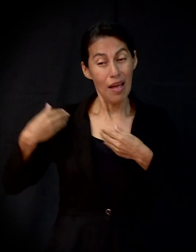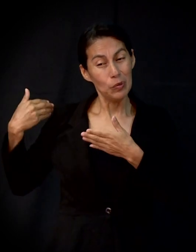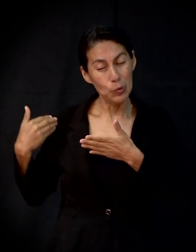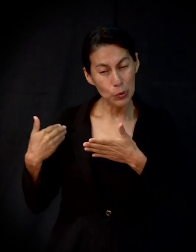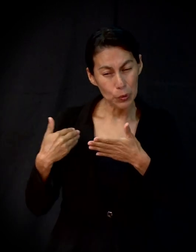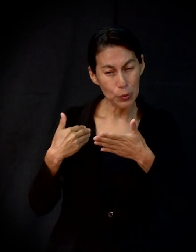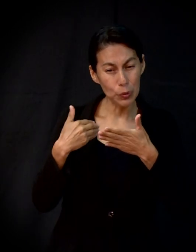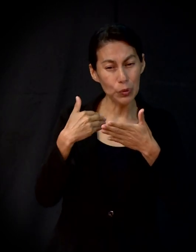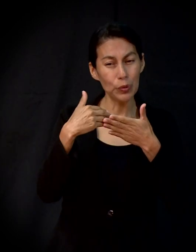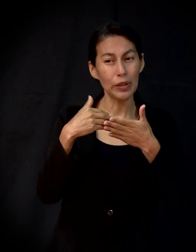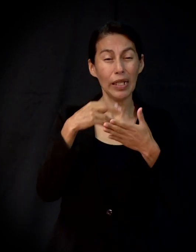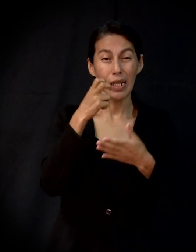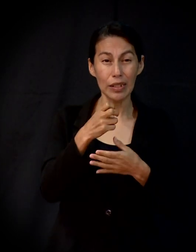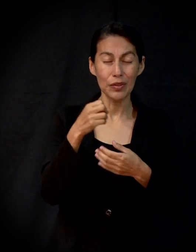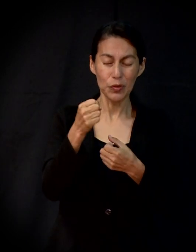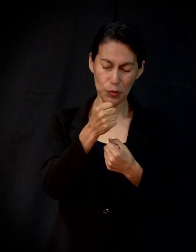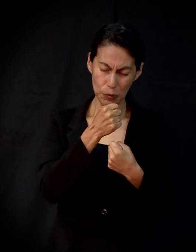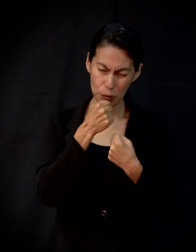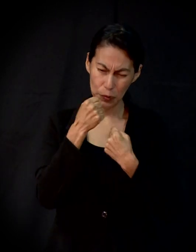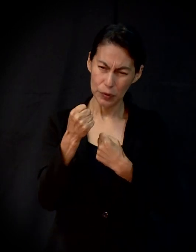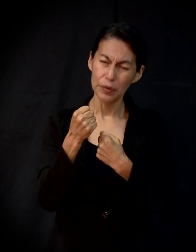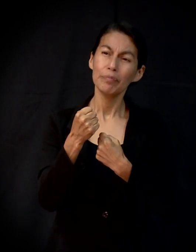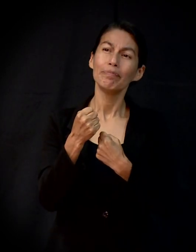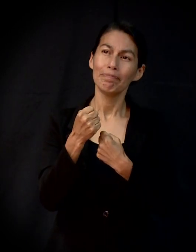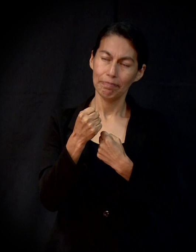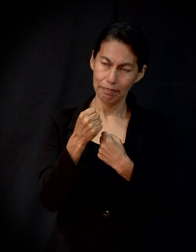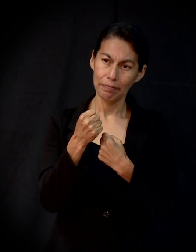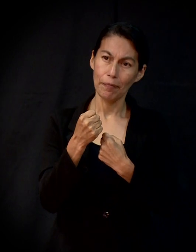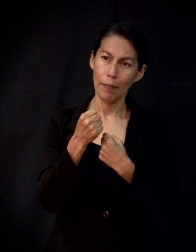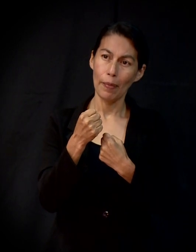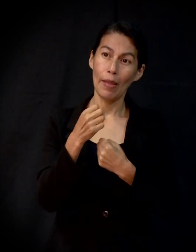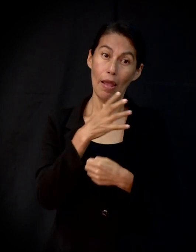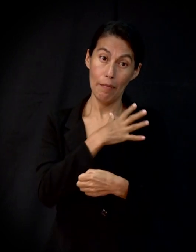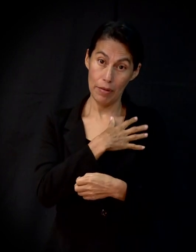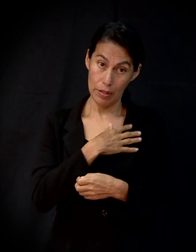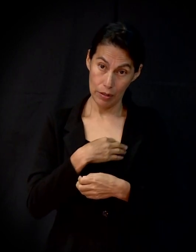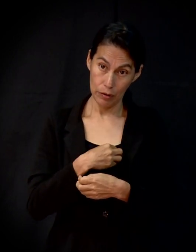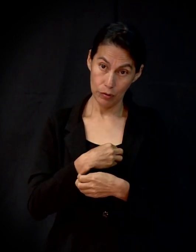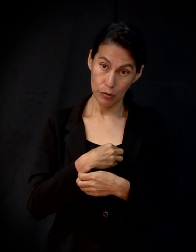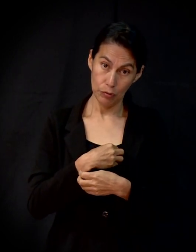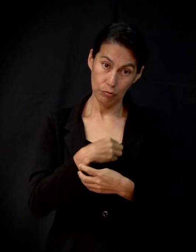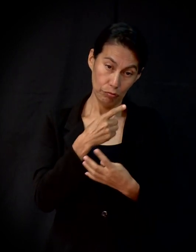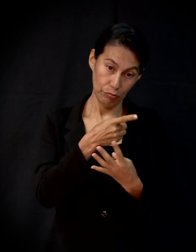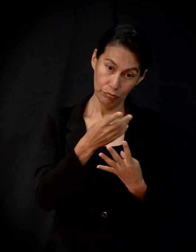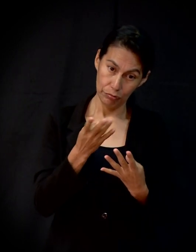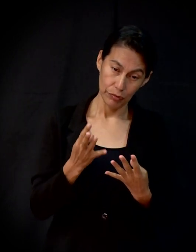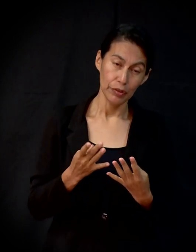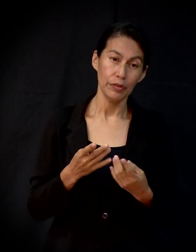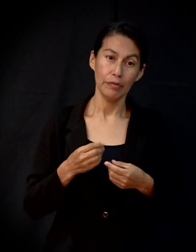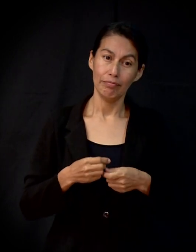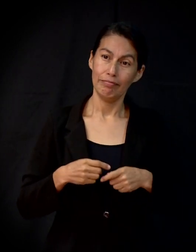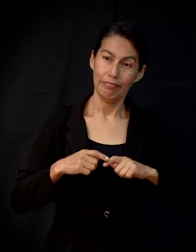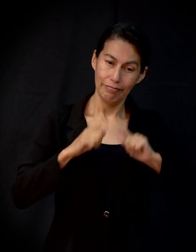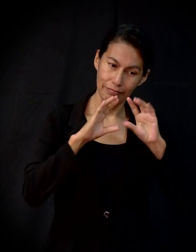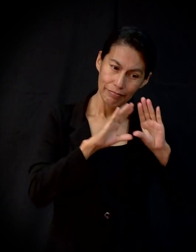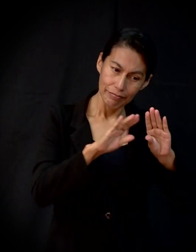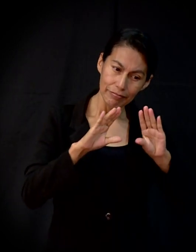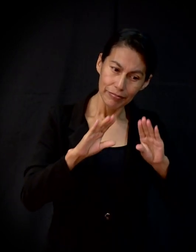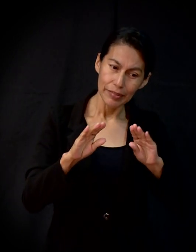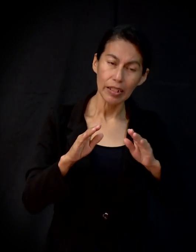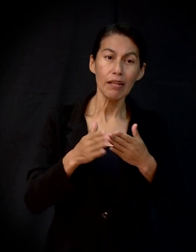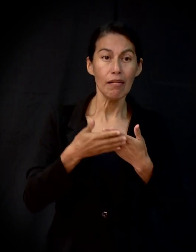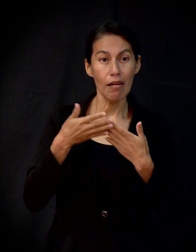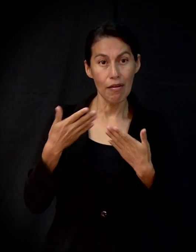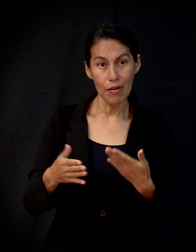la fortaleza mayor que tengo y la que he tratado de compartir con mis hijos. Ahora con mis